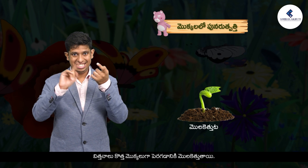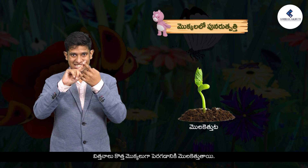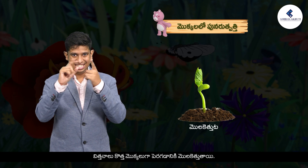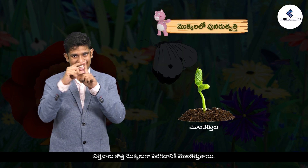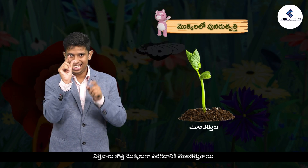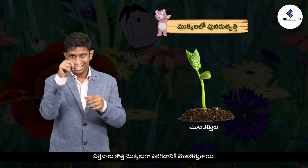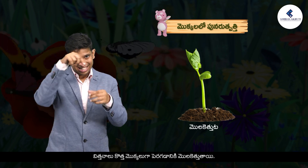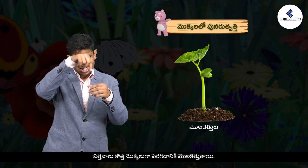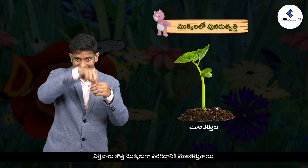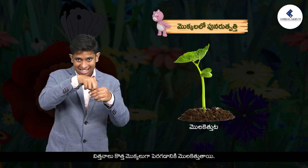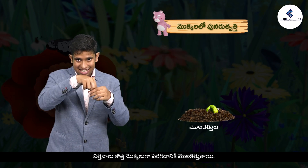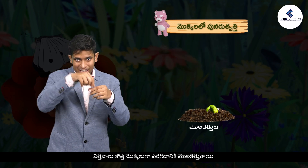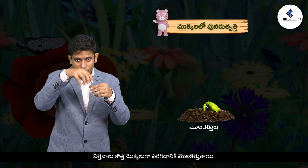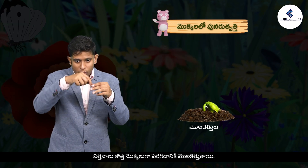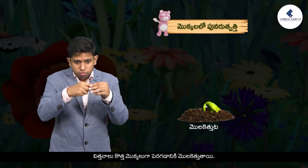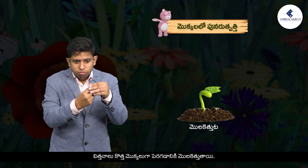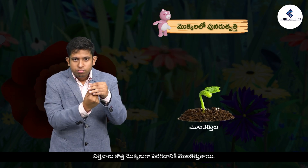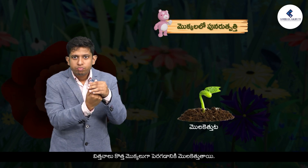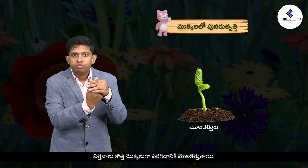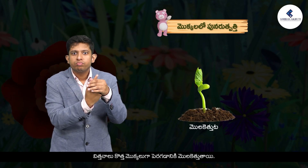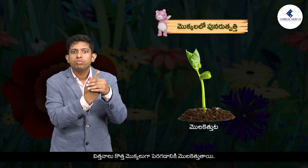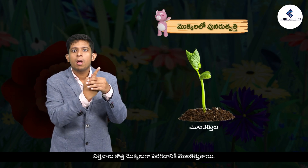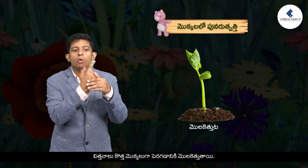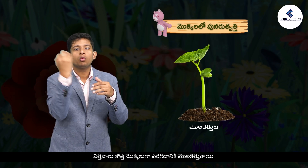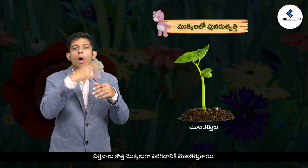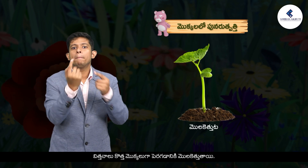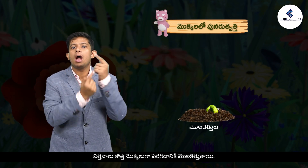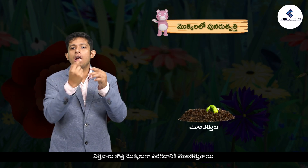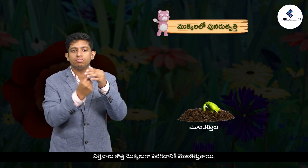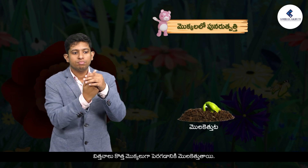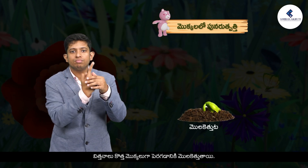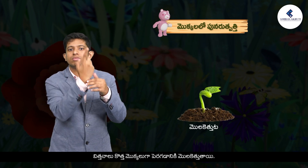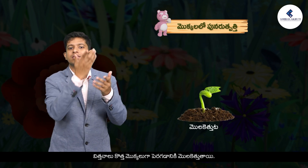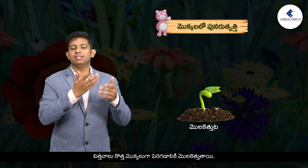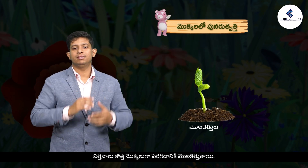విత్తనాలు కొత్త మొక్కలుగా పెరగడానికి మొలకెత్తుతాయి.